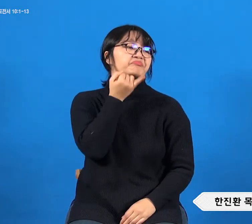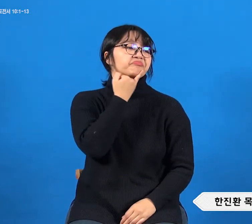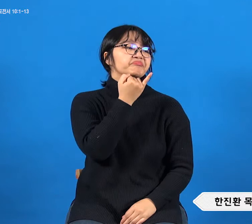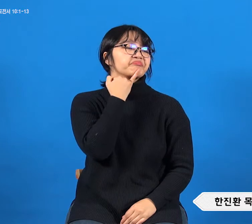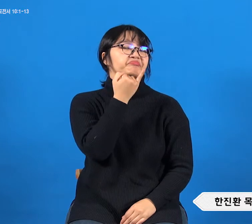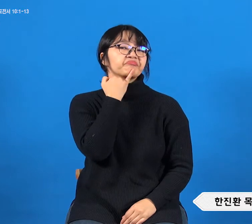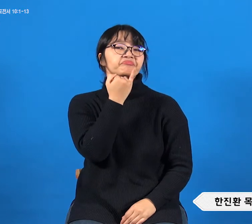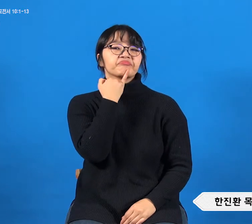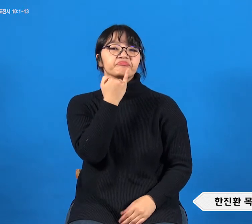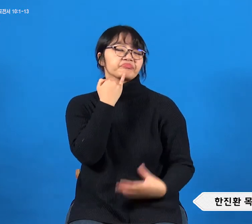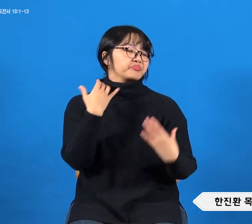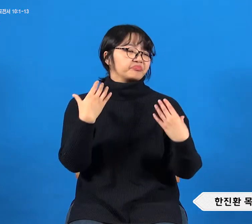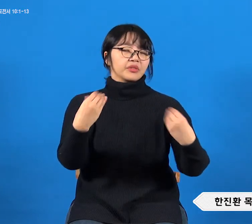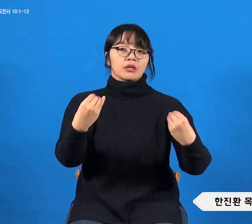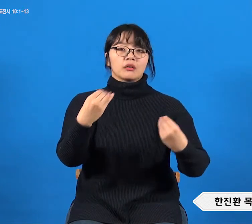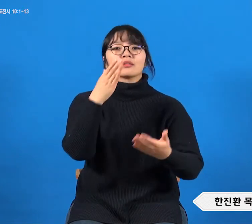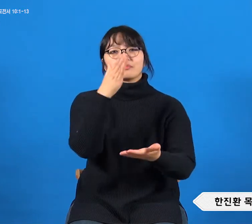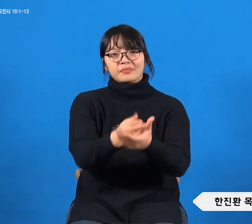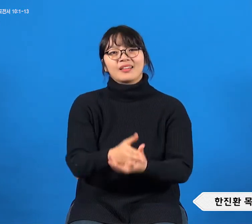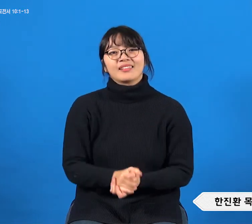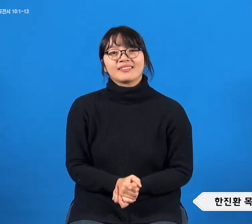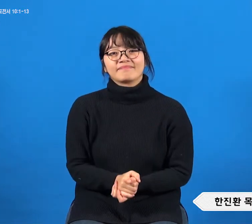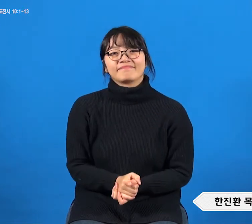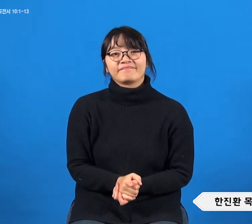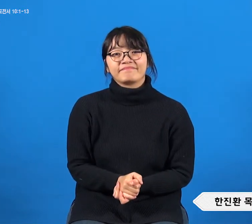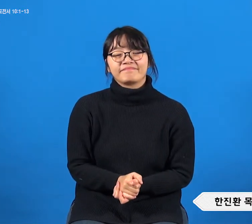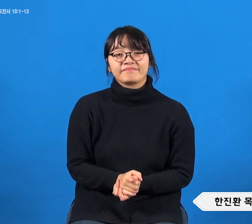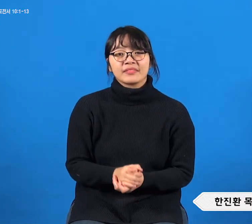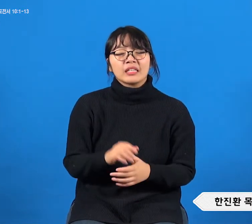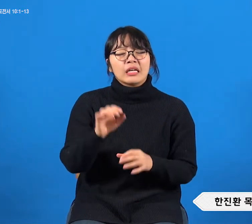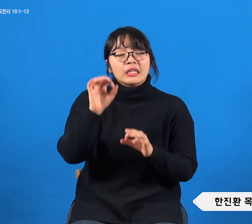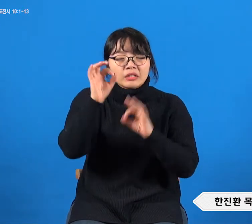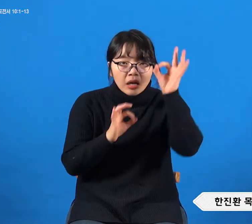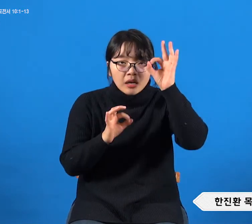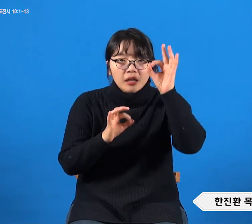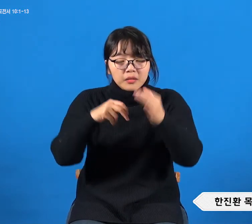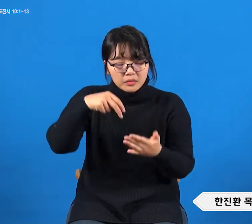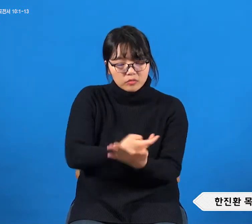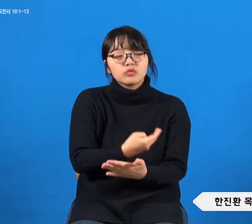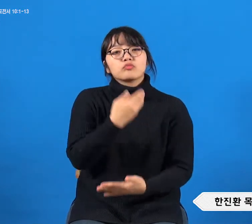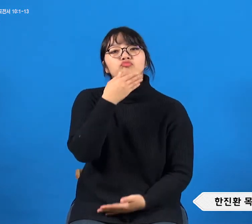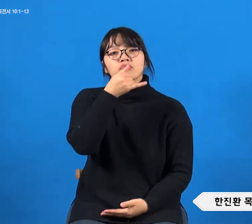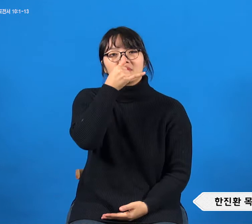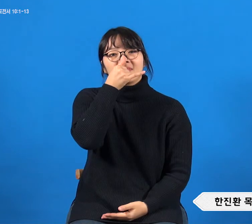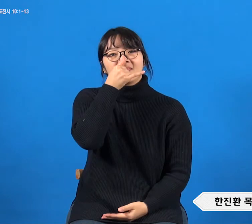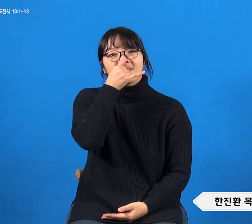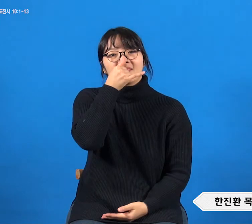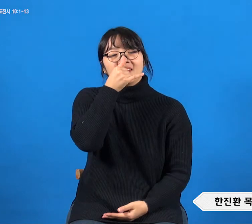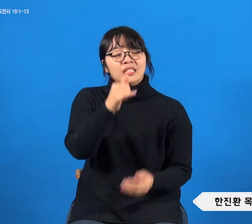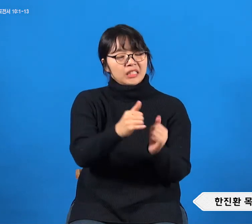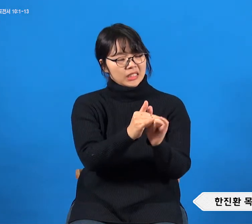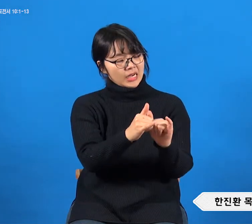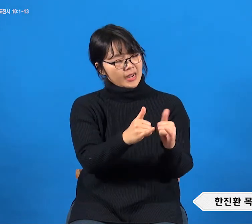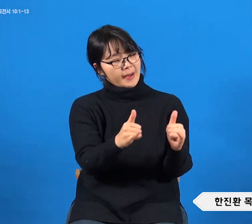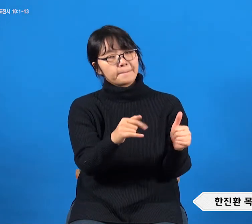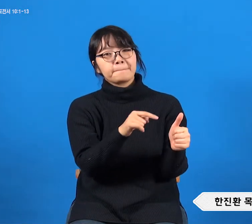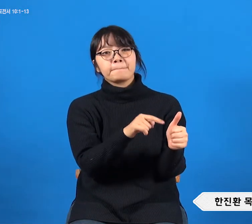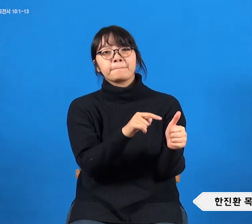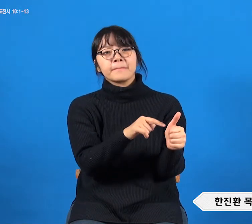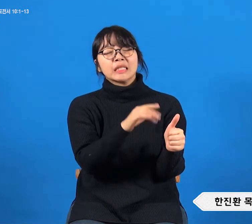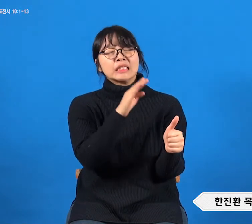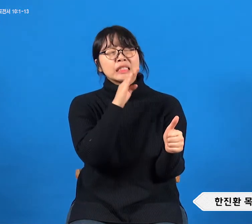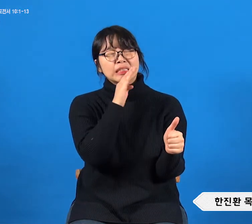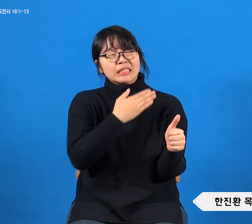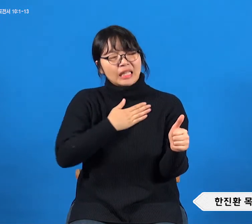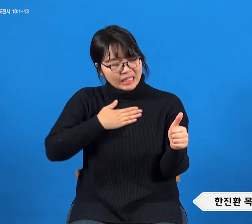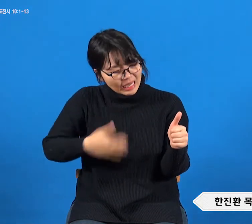그렇게 자만하고 방심하면 안 됩니다. 한순간에 넘어질 수 있습니다. 인간이 얼마나